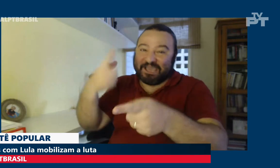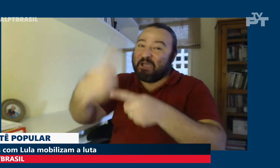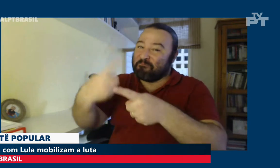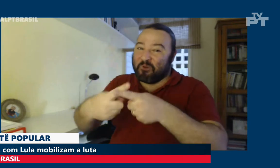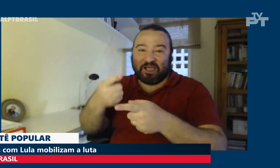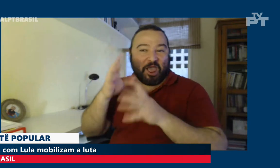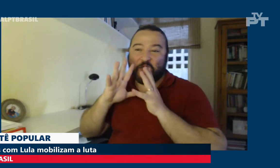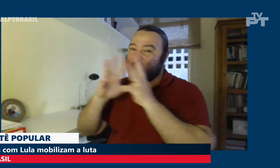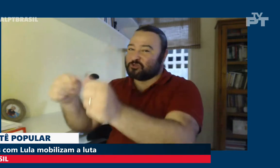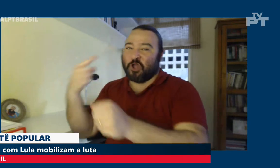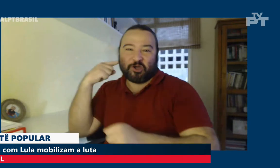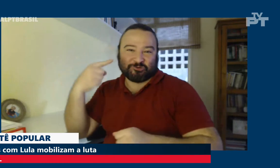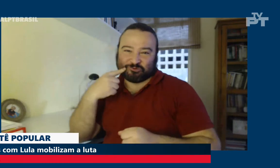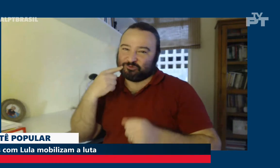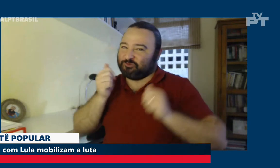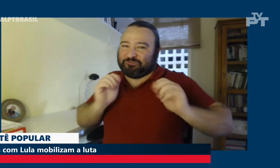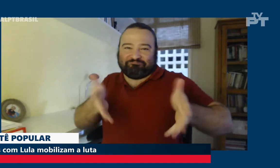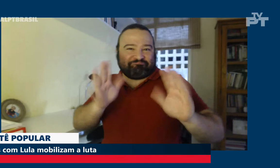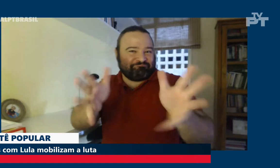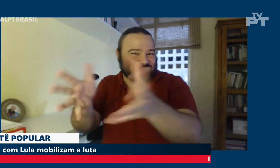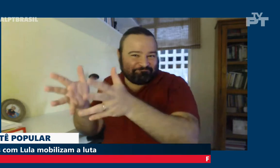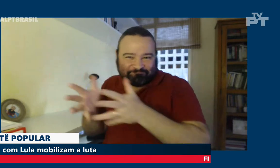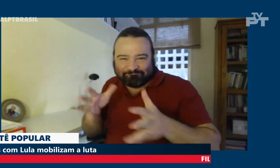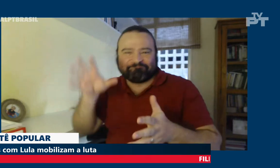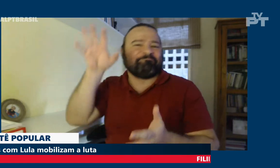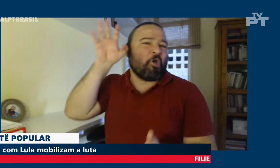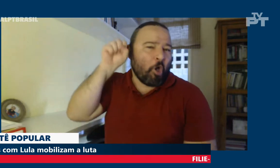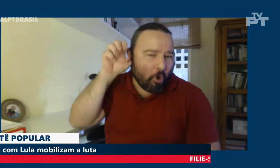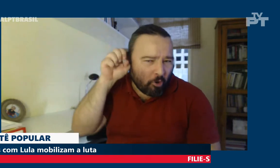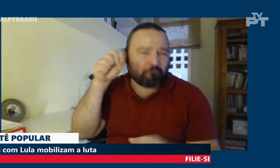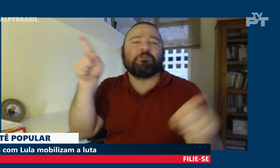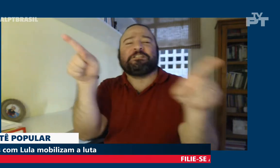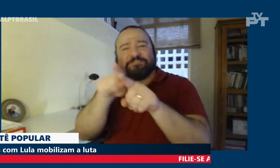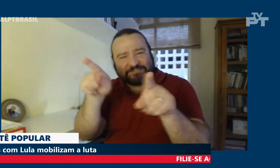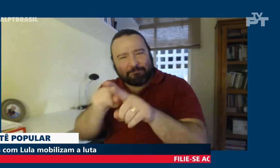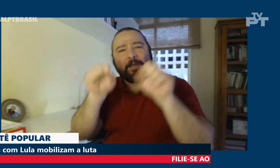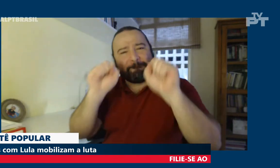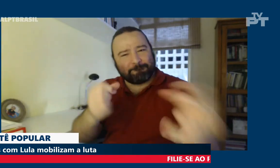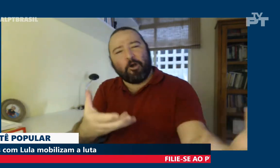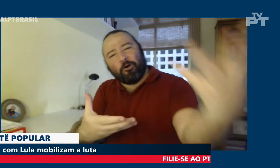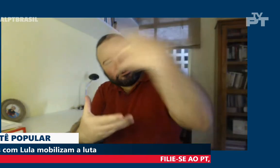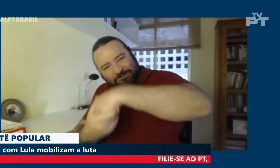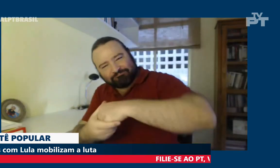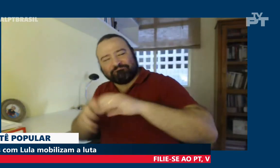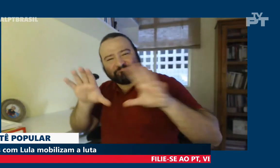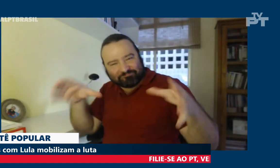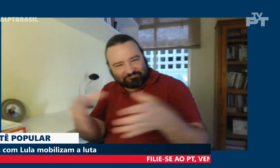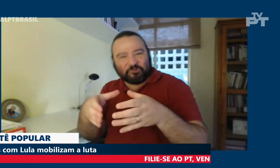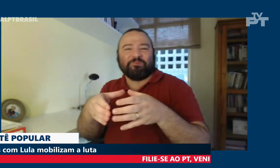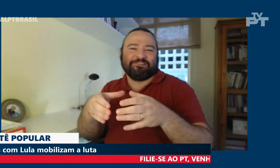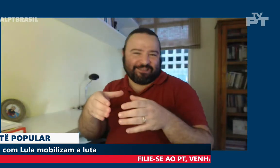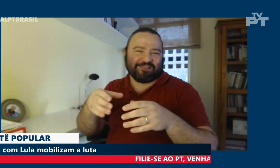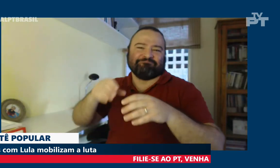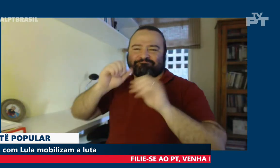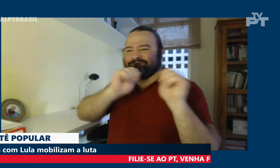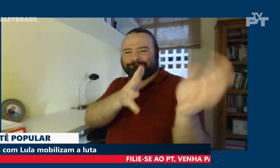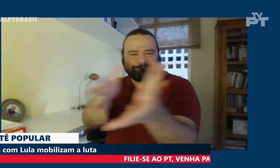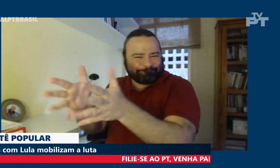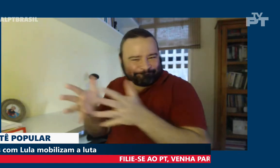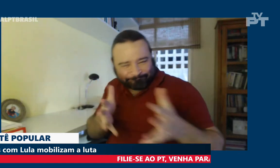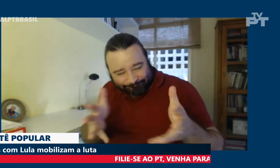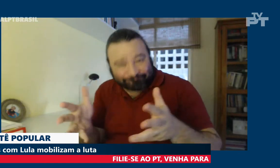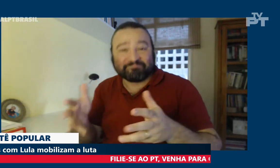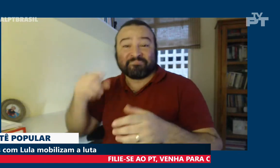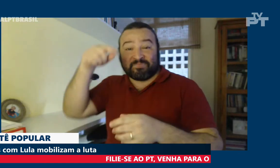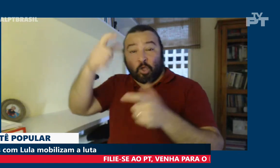sinais. Vocês podem também aprender a língua de sinais, porque todos os surdos e ouvintes precisam saber a língua de sinais.